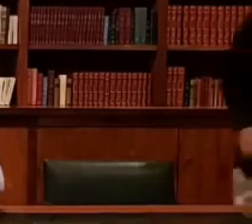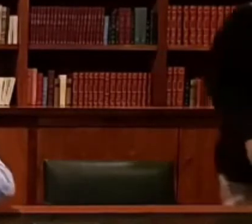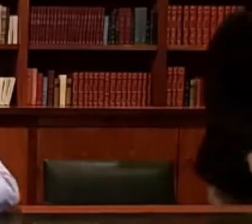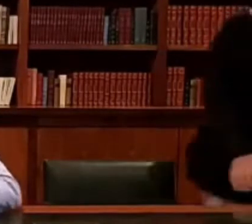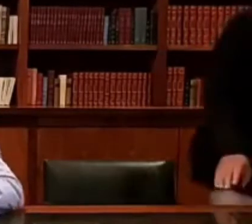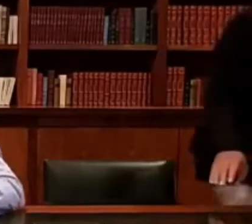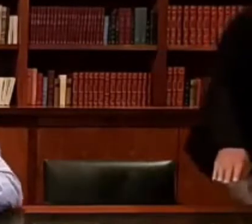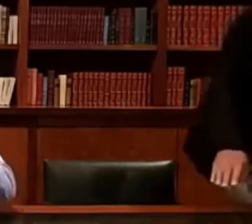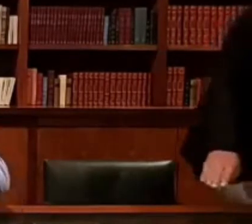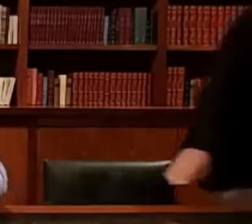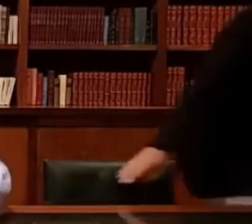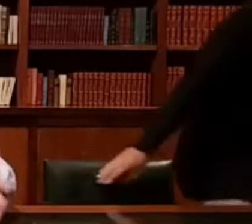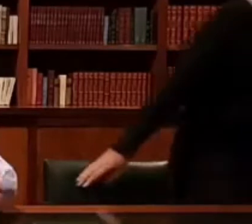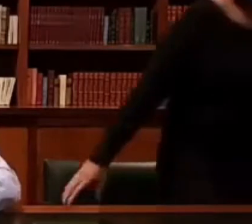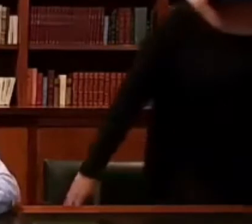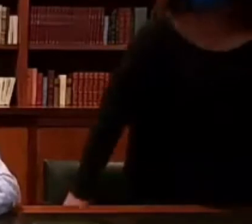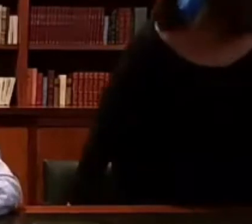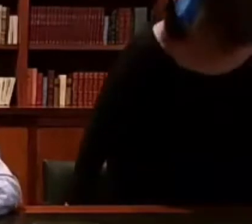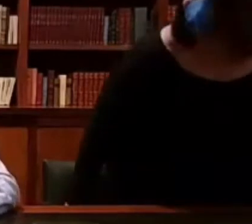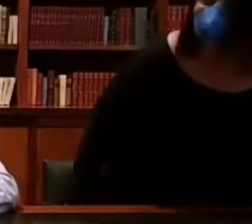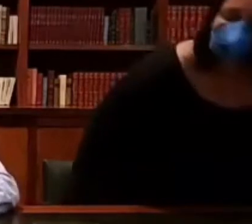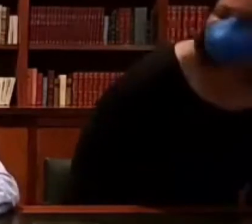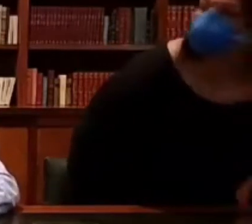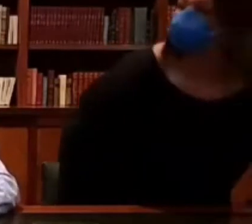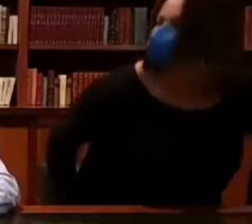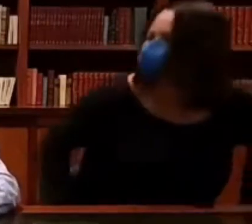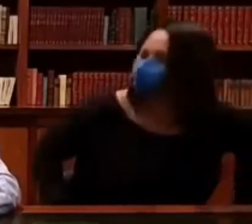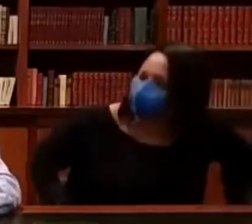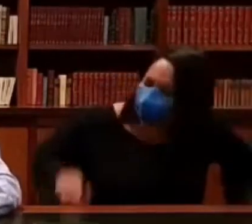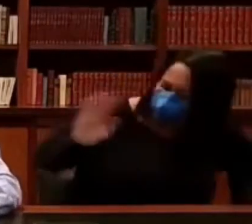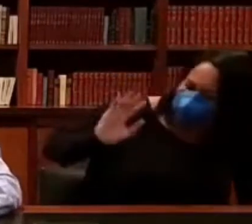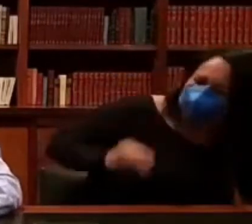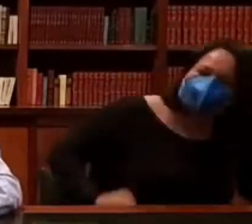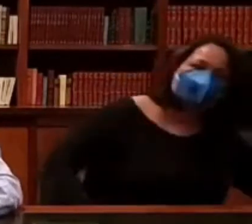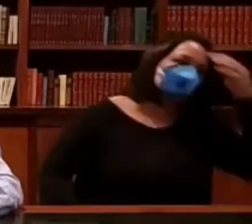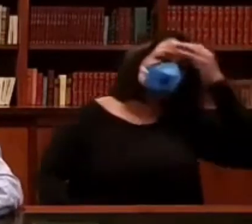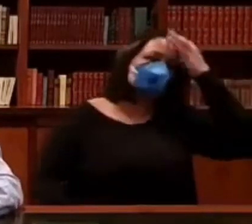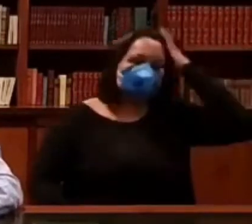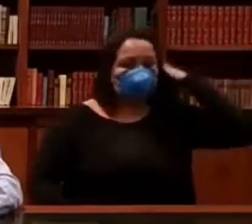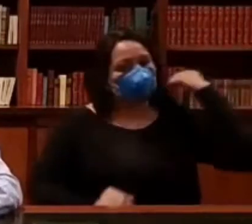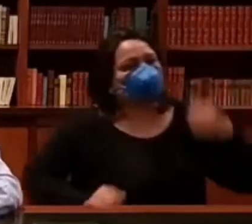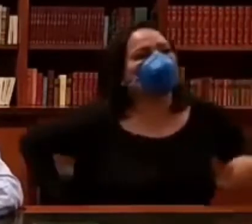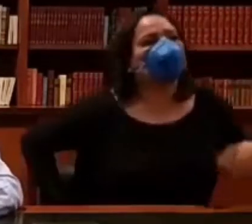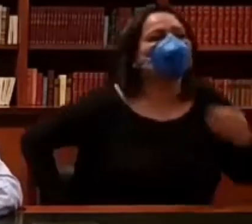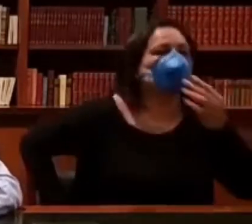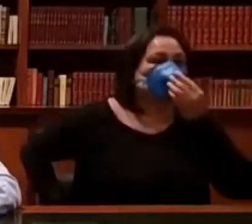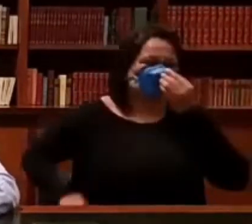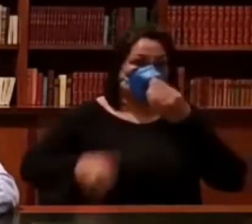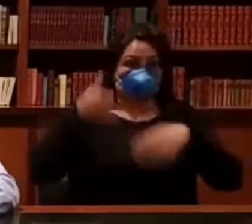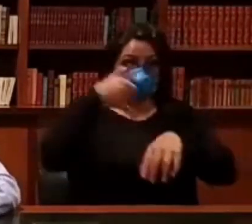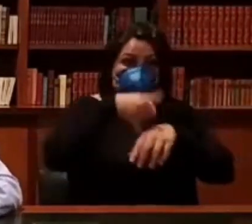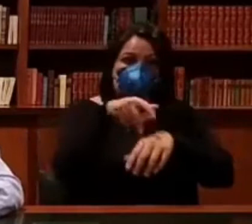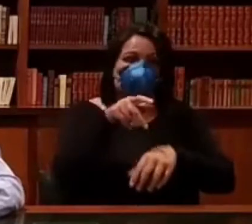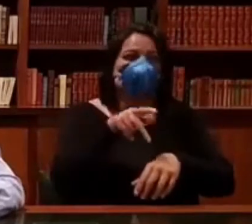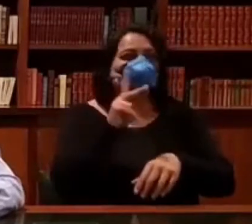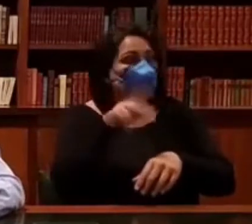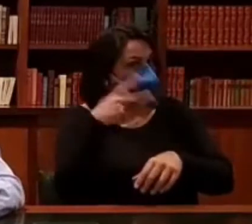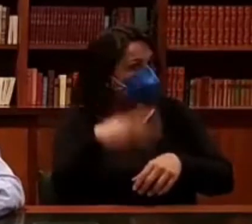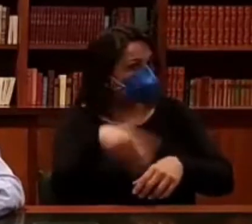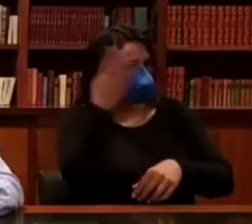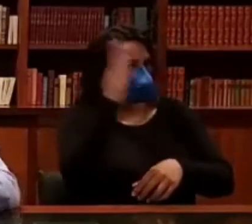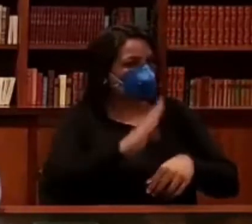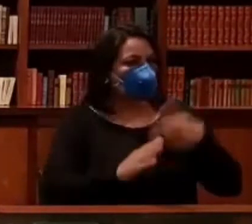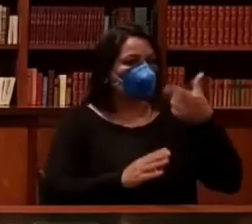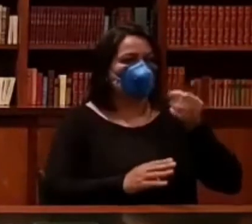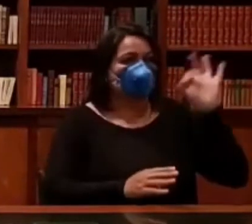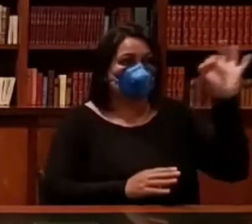que não baixou o preço do combustível. Para ele dizer para você por que ele não baixou. Porque o preço, o nosso, está quase 20% mais barato, levando em conta o preço